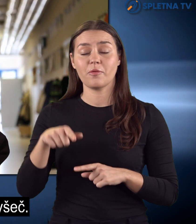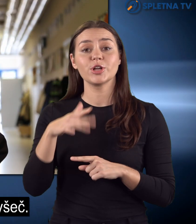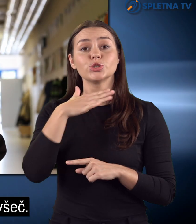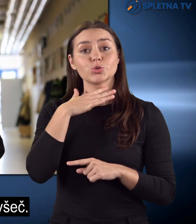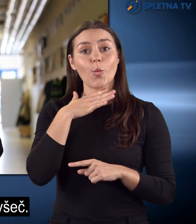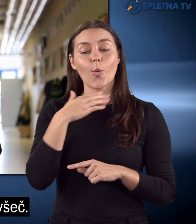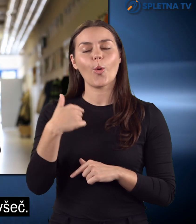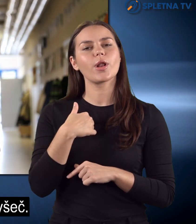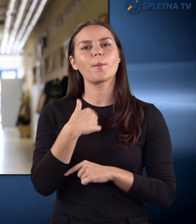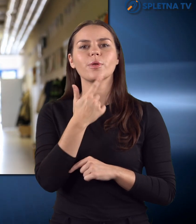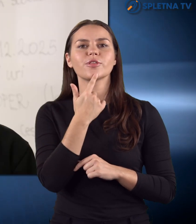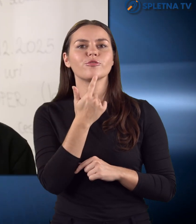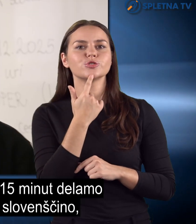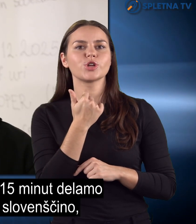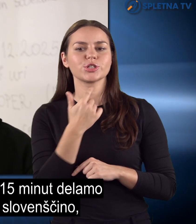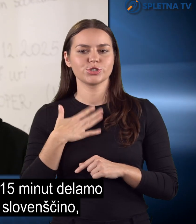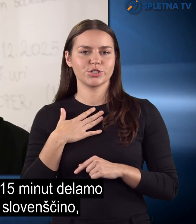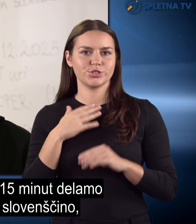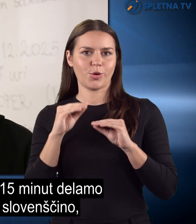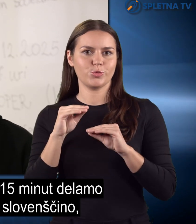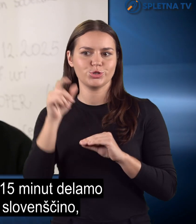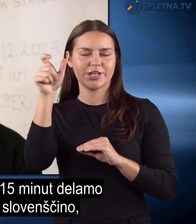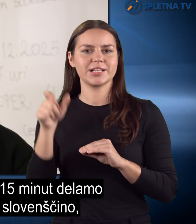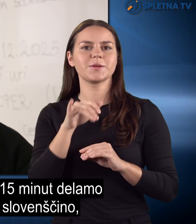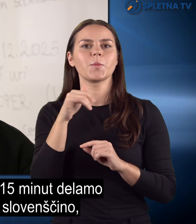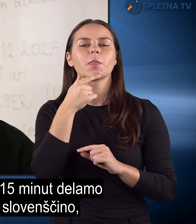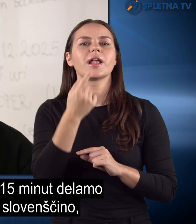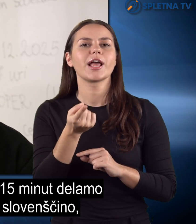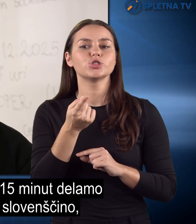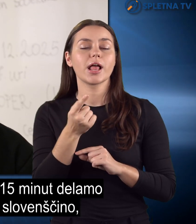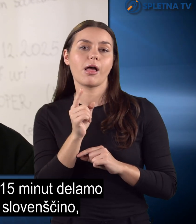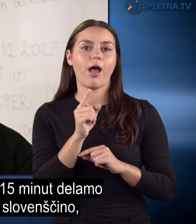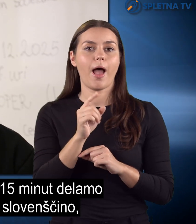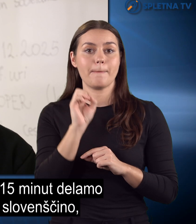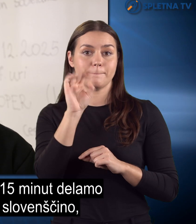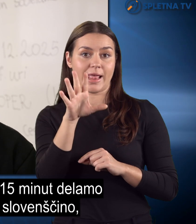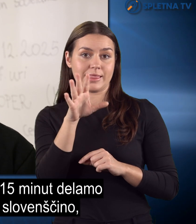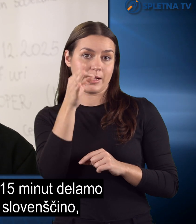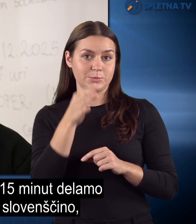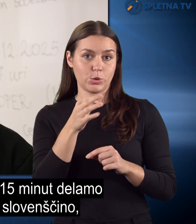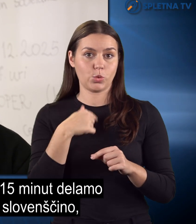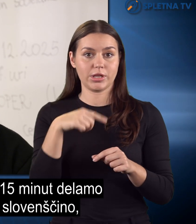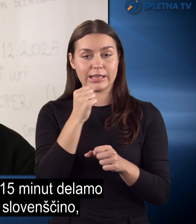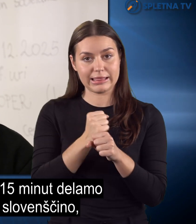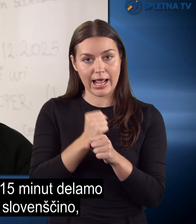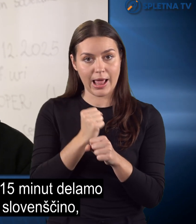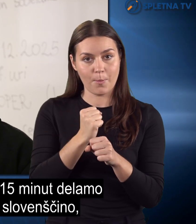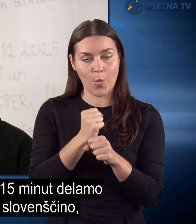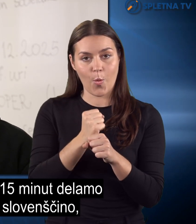Sami mi je všeč. Naša učiteljica reče, da za 15 minut delamo